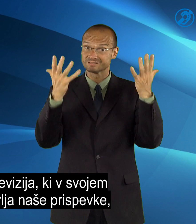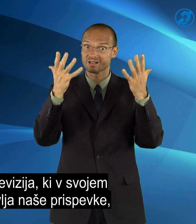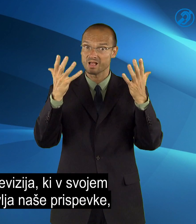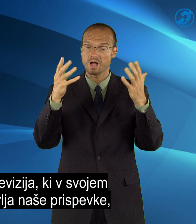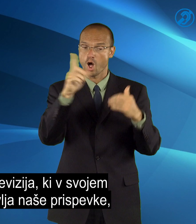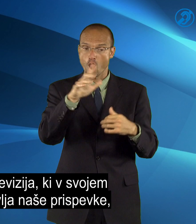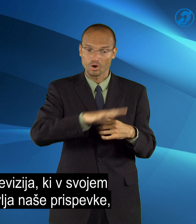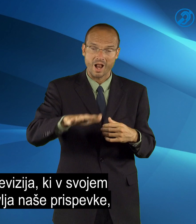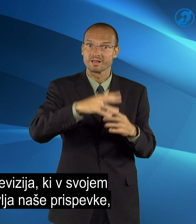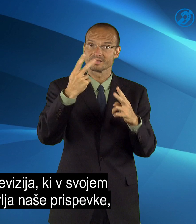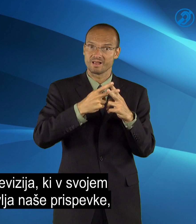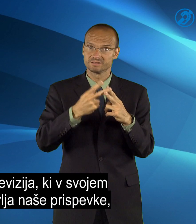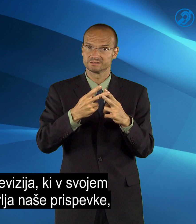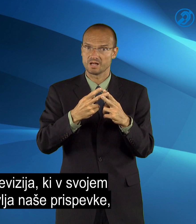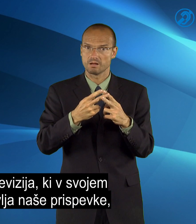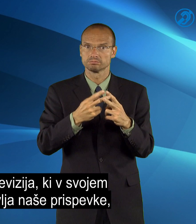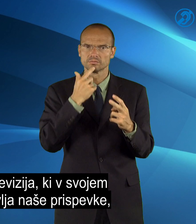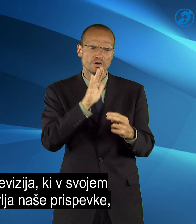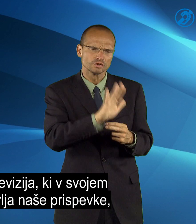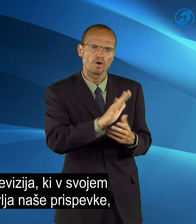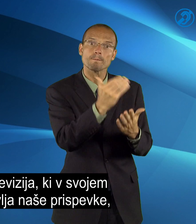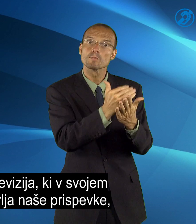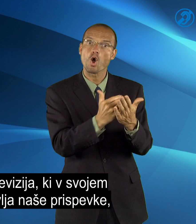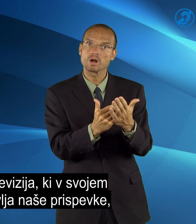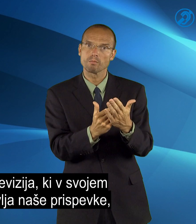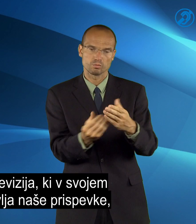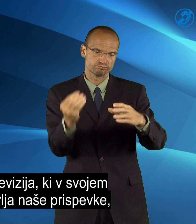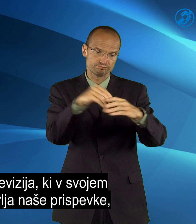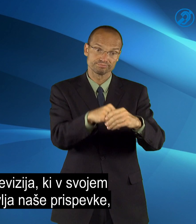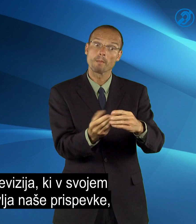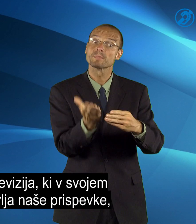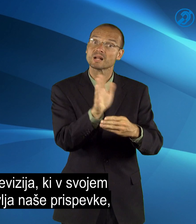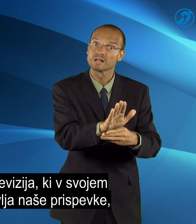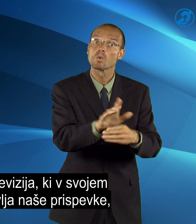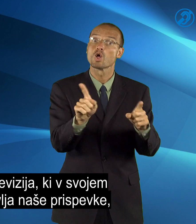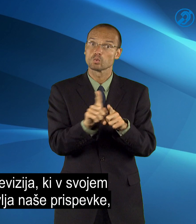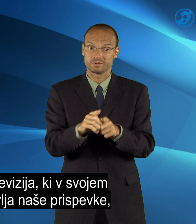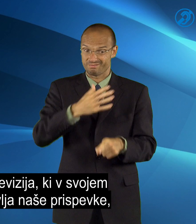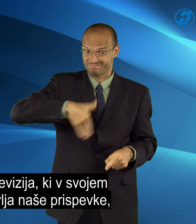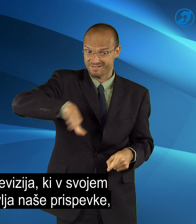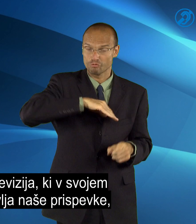10. lokalna televizija, ki v svojem programu predstavlja naše prispevke, je TV Celje.